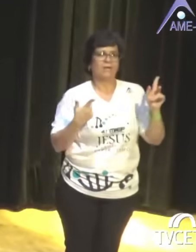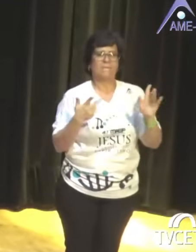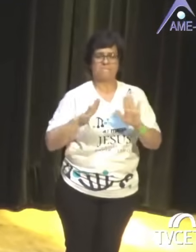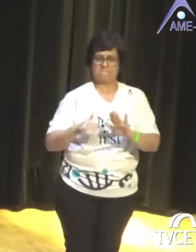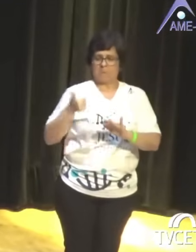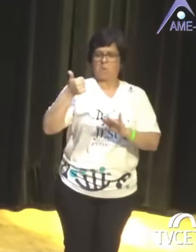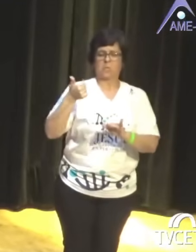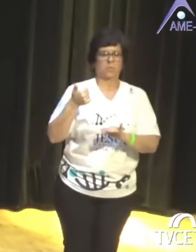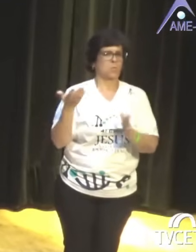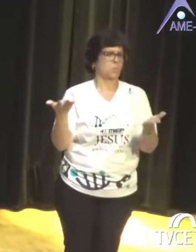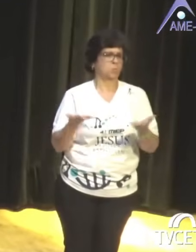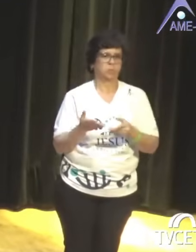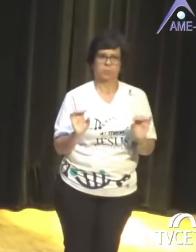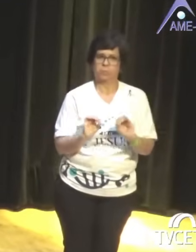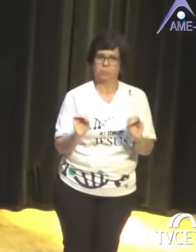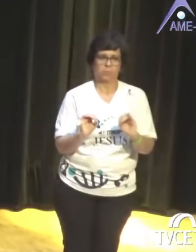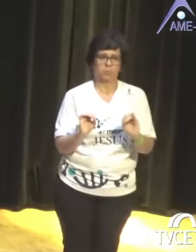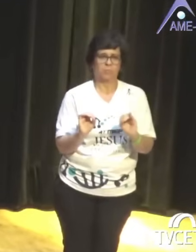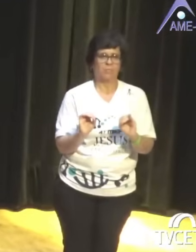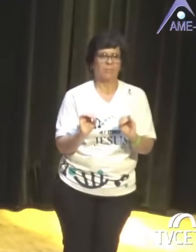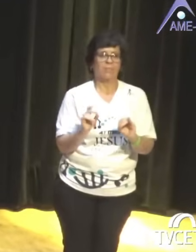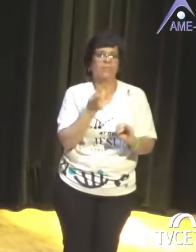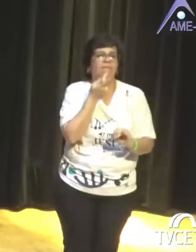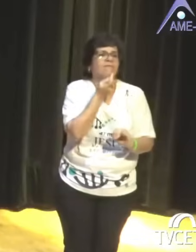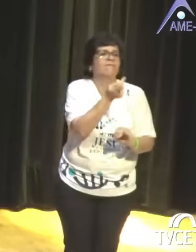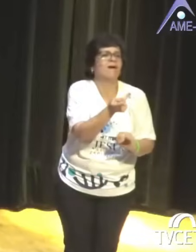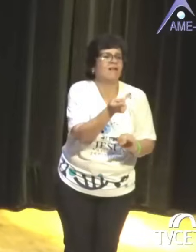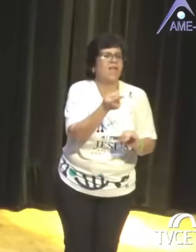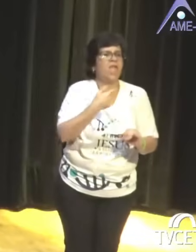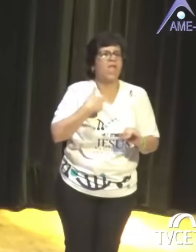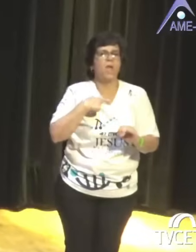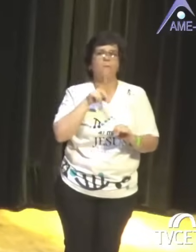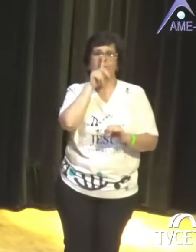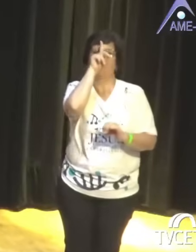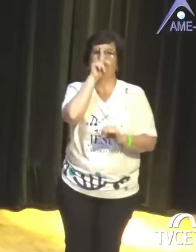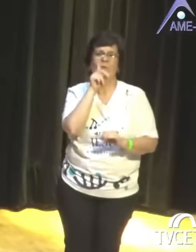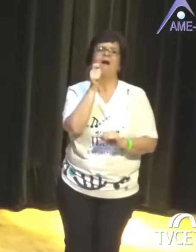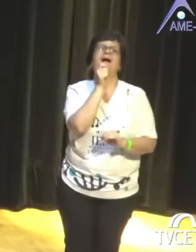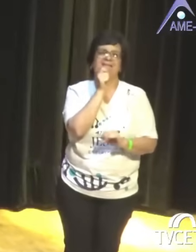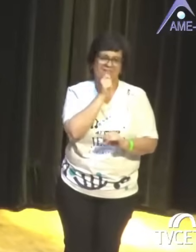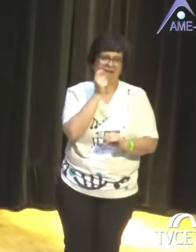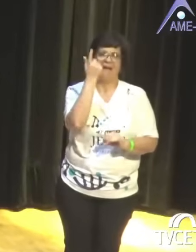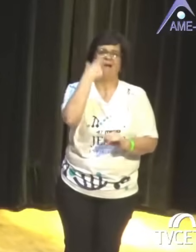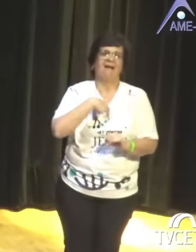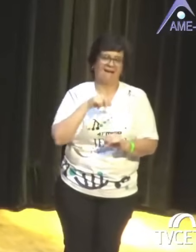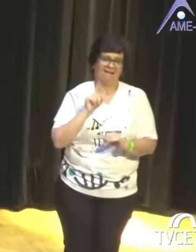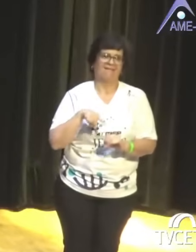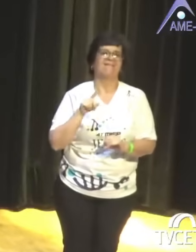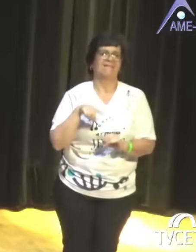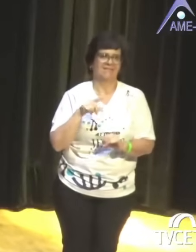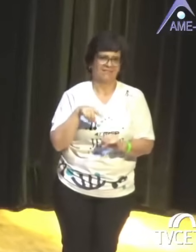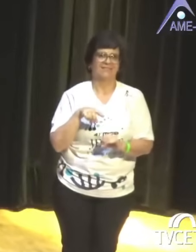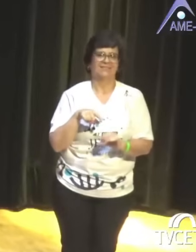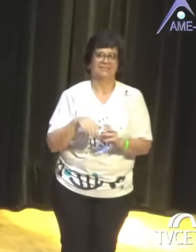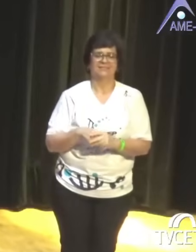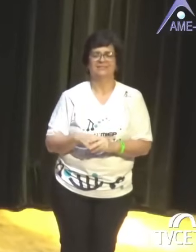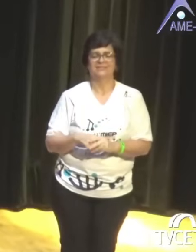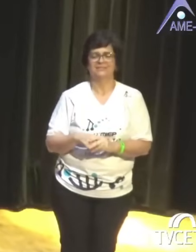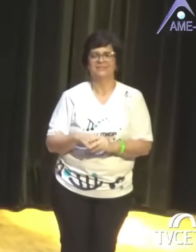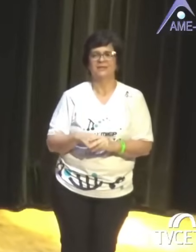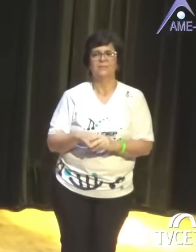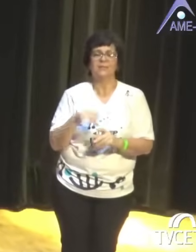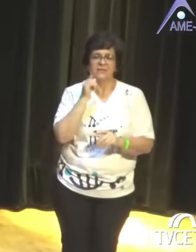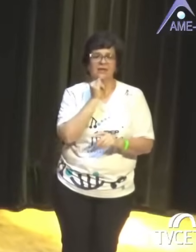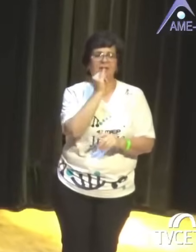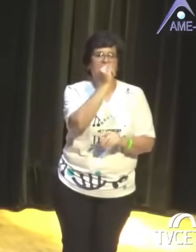tô bom eu não tô te dizendo que eu não sou perigoso ainda não é isso eu